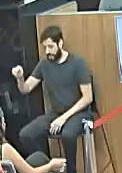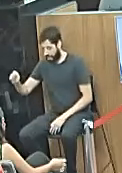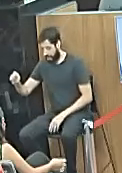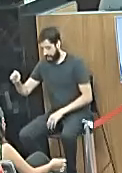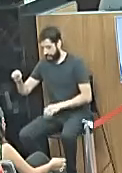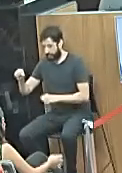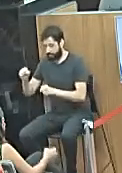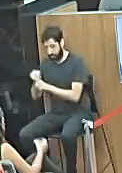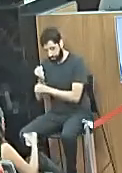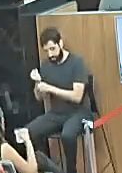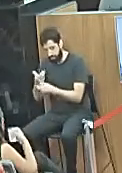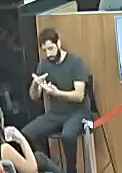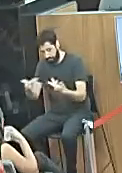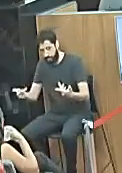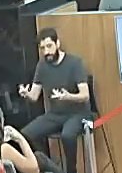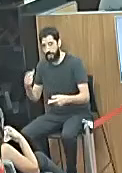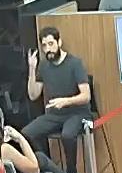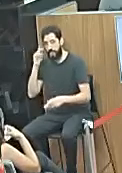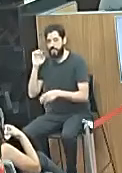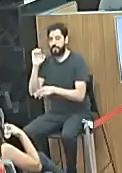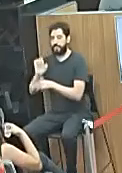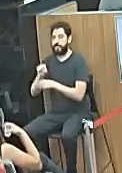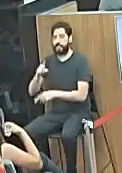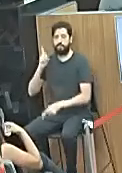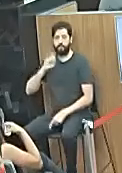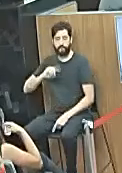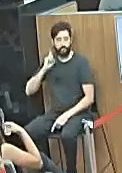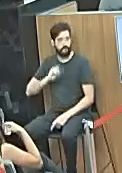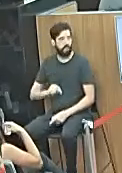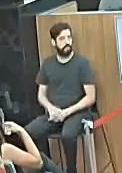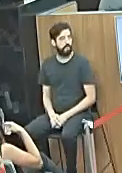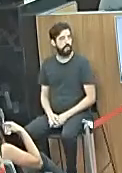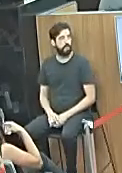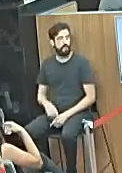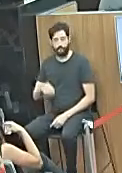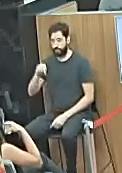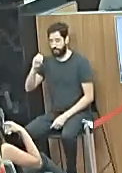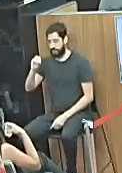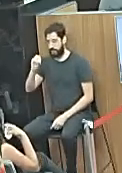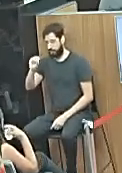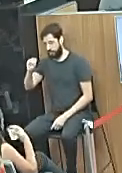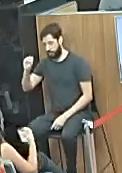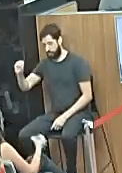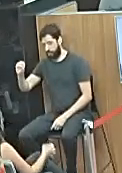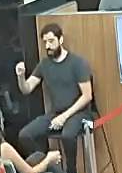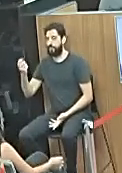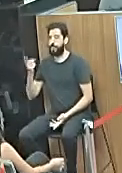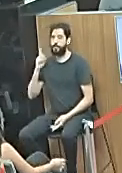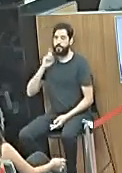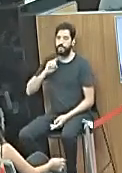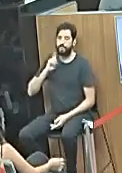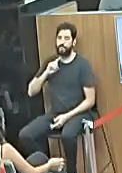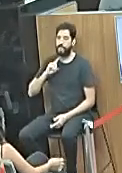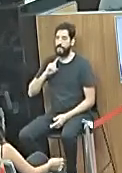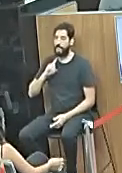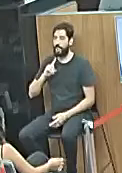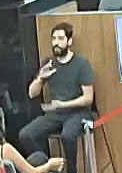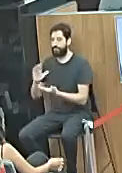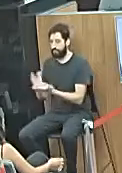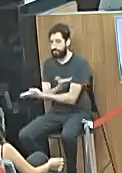rural para o estado de minas gerais programa 0 88 minas gerais sem fome